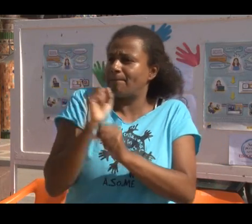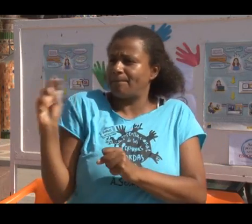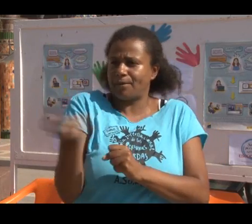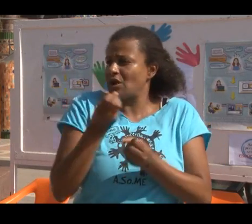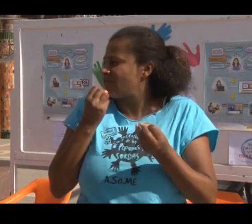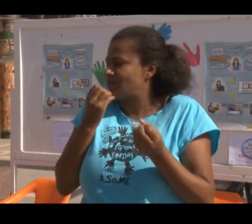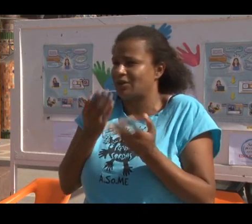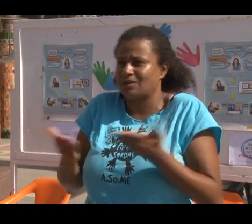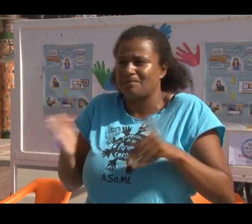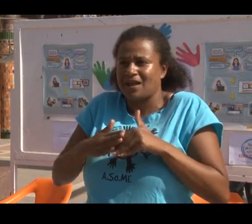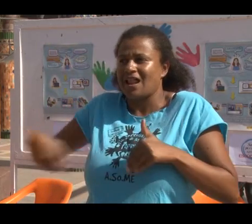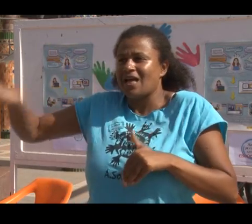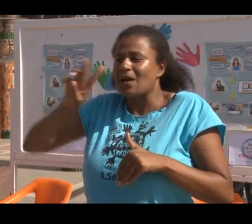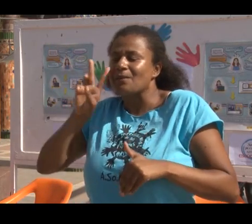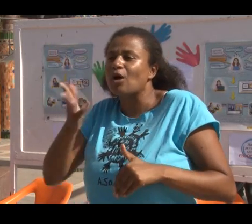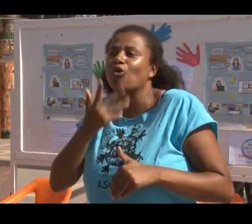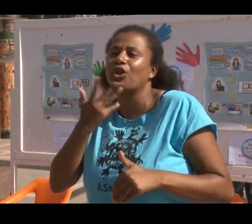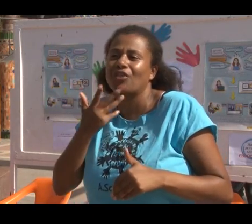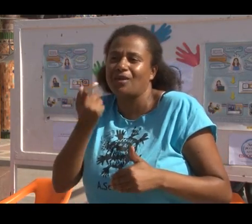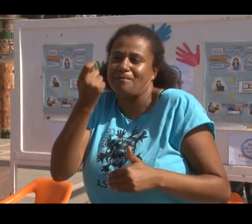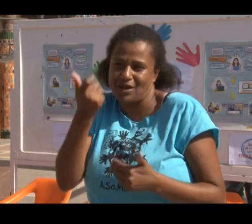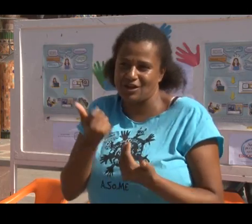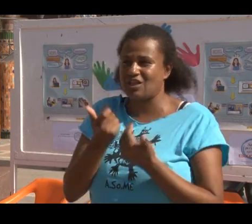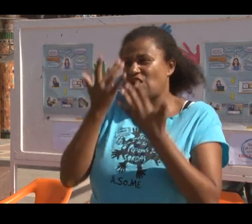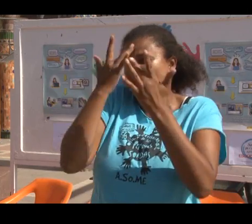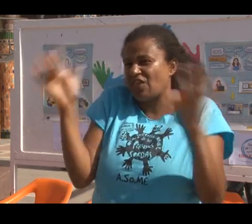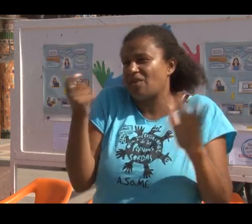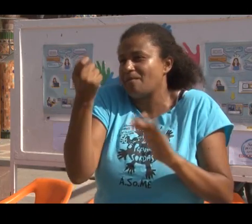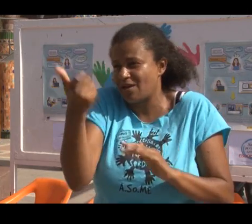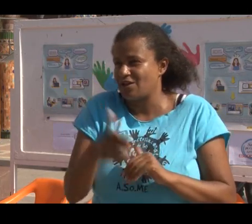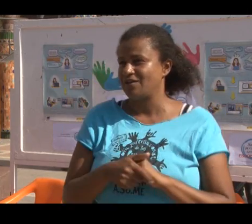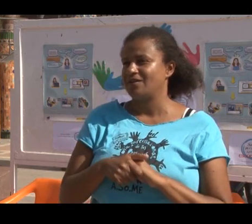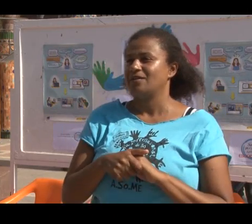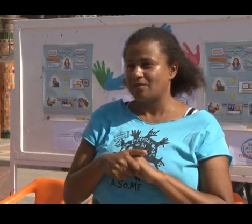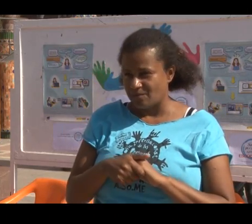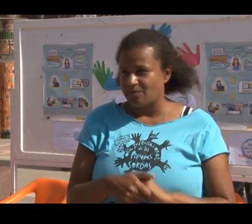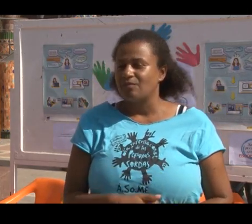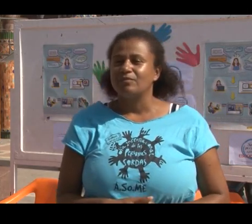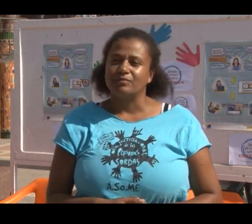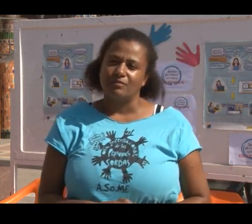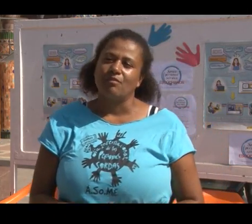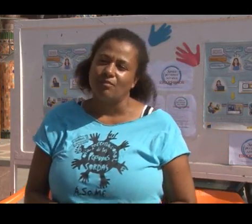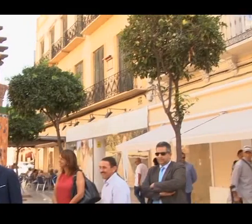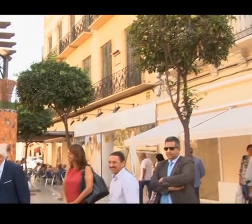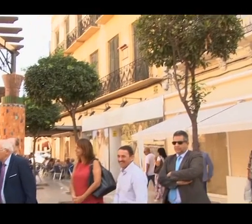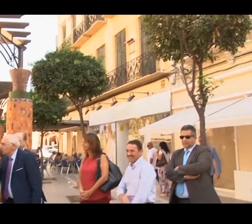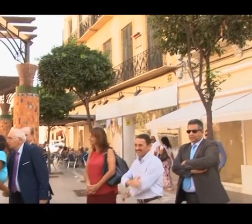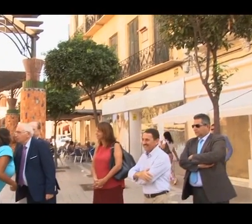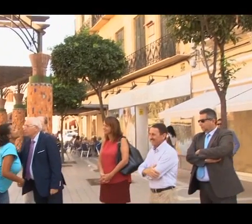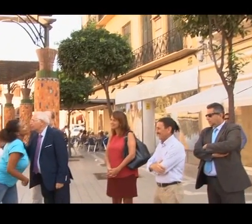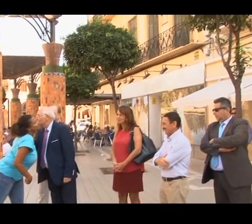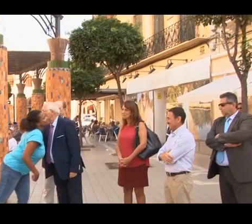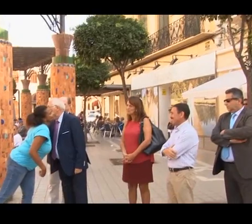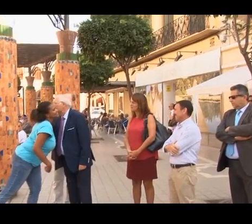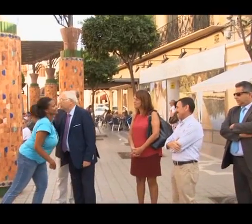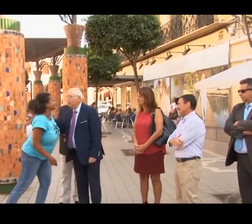pueden estar en todos los ámbitos de trabajo de educación lo que sea no Para que vean que conozcan un poco que un poco de sensibilización no que conozcan a personas sordas a mediodía se